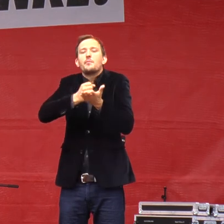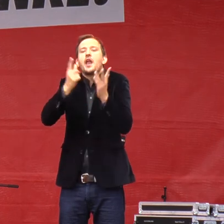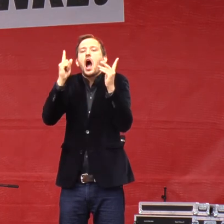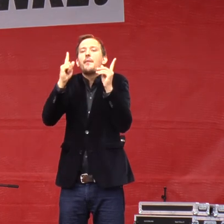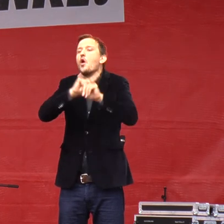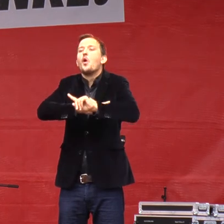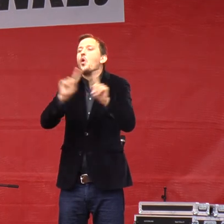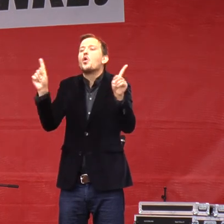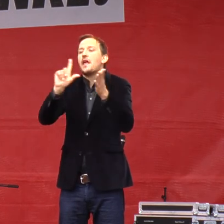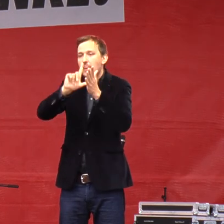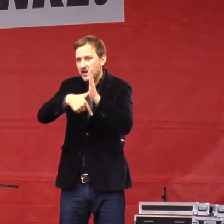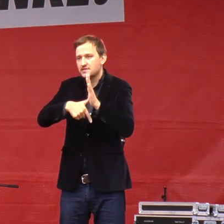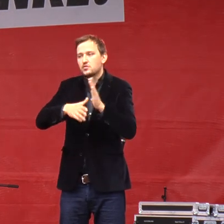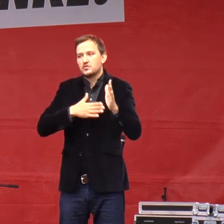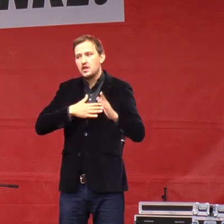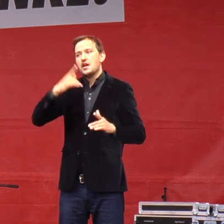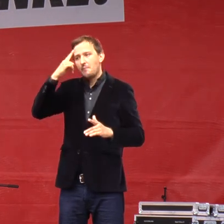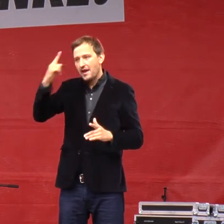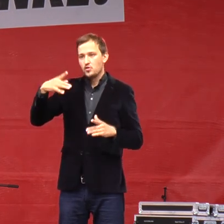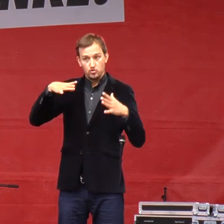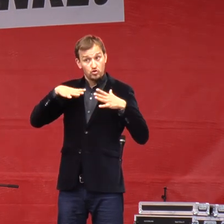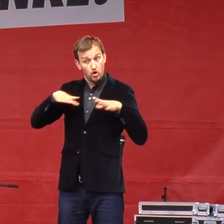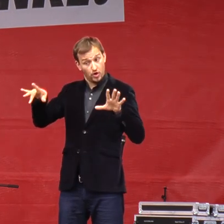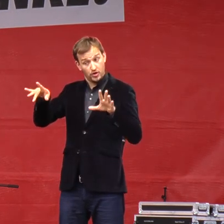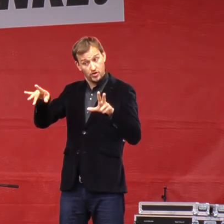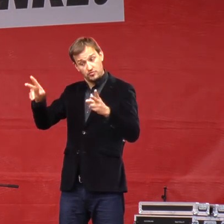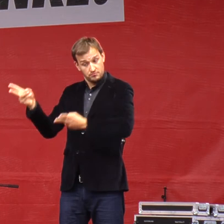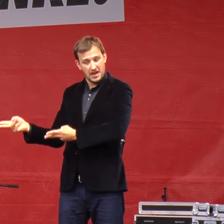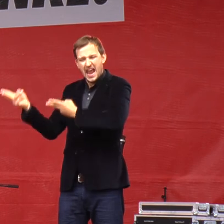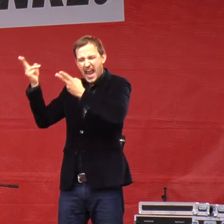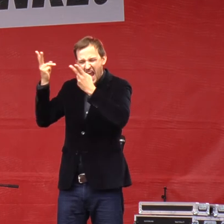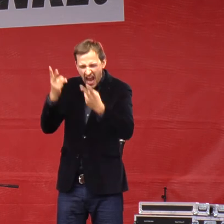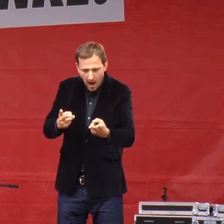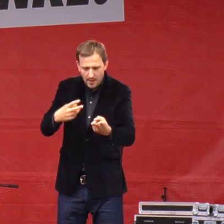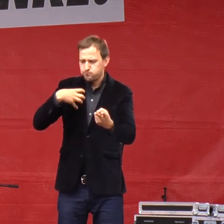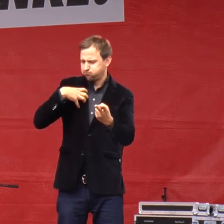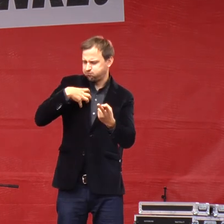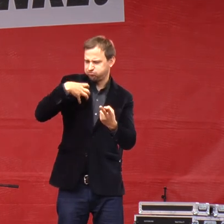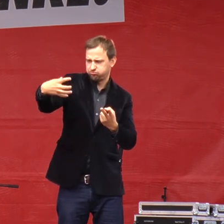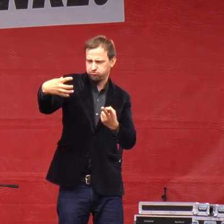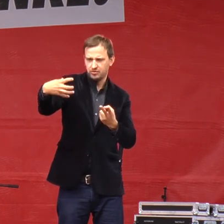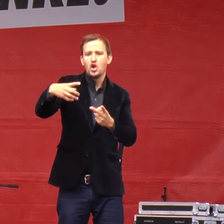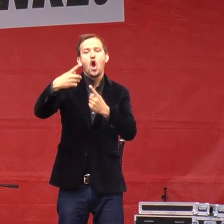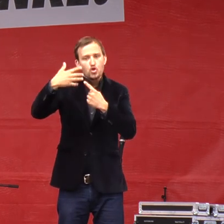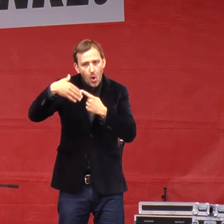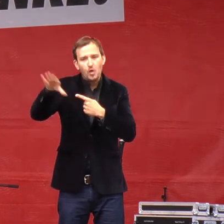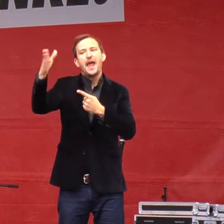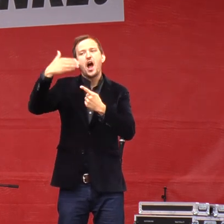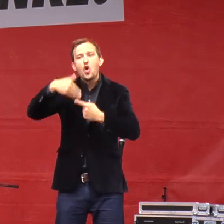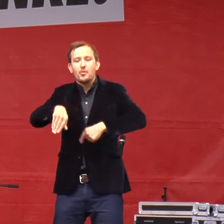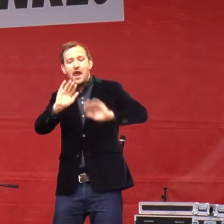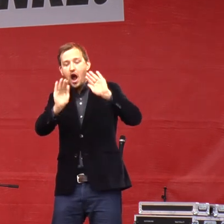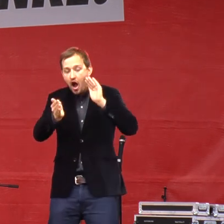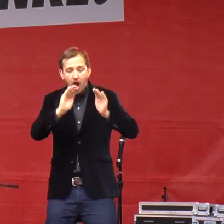wir der Meinung, wer das Glück hat, solchen unverschämten Reichtum zu erben, der darf nicht noch mehr gepudert werden von